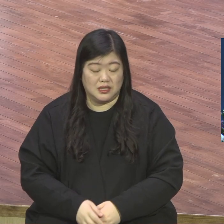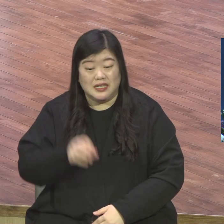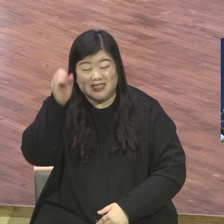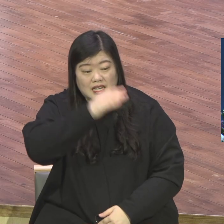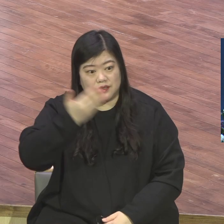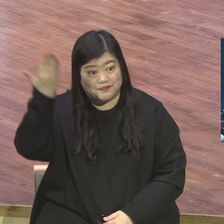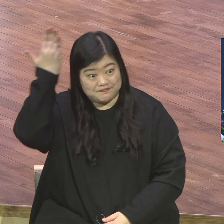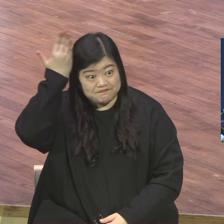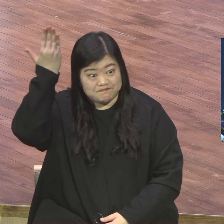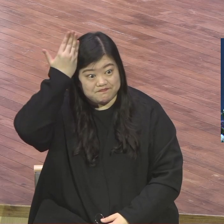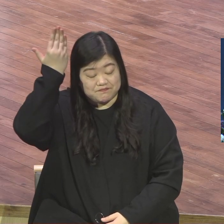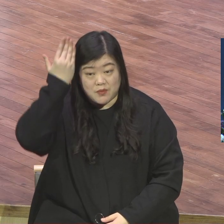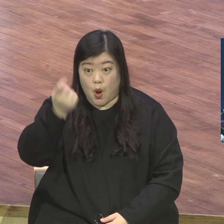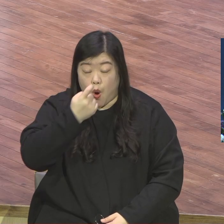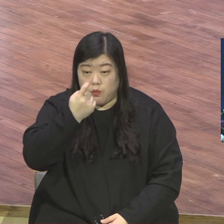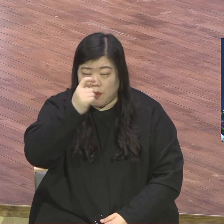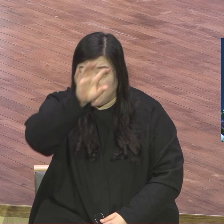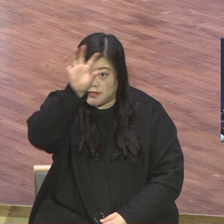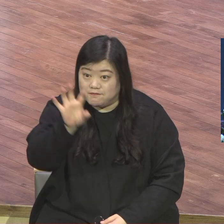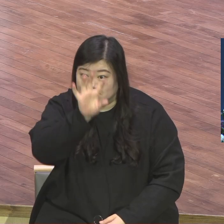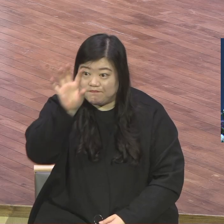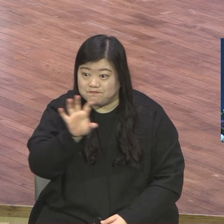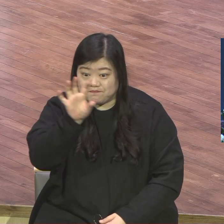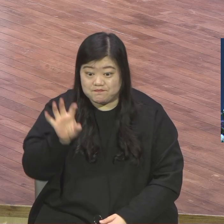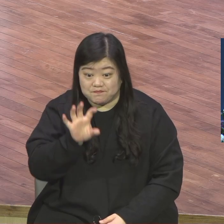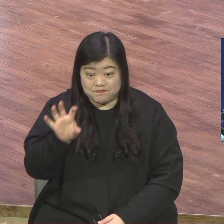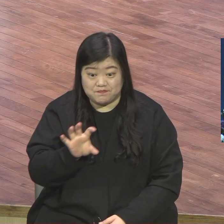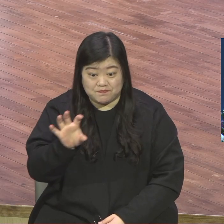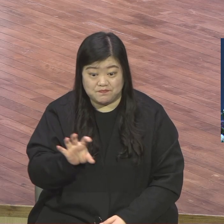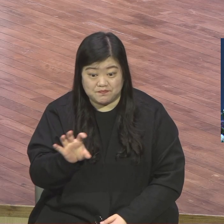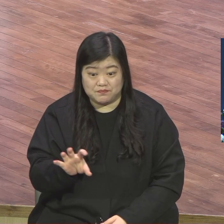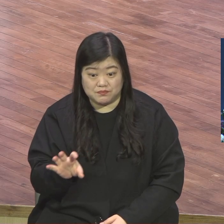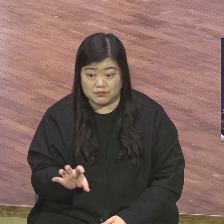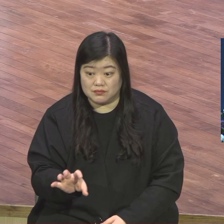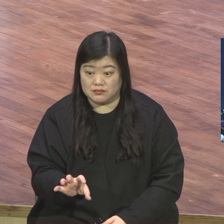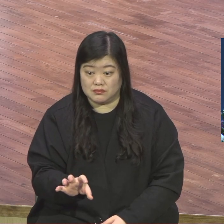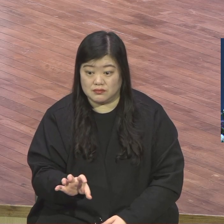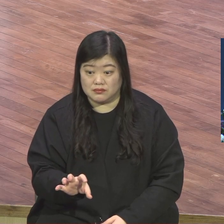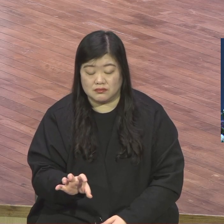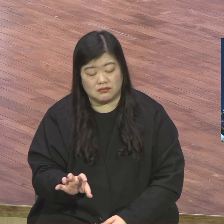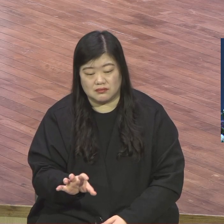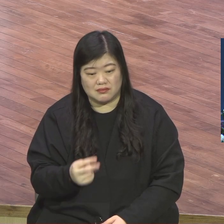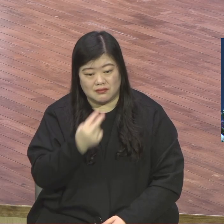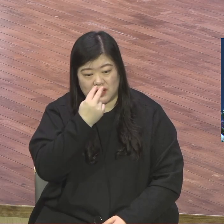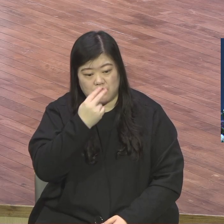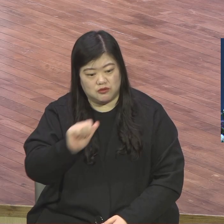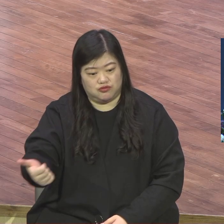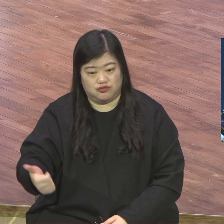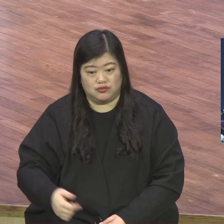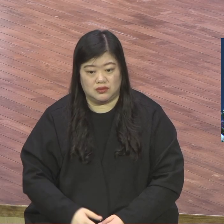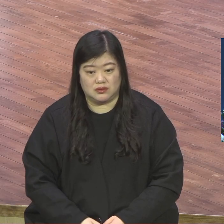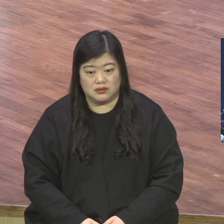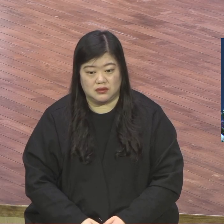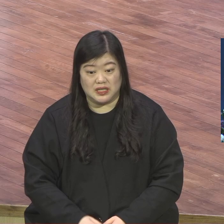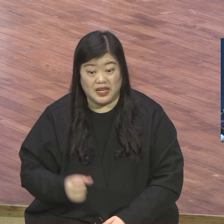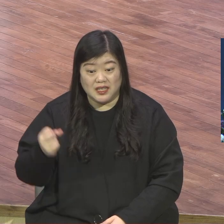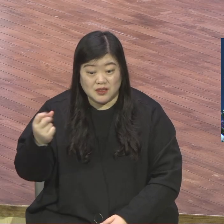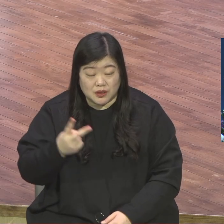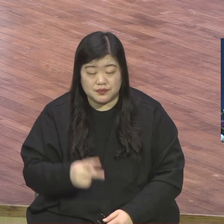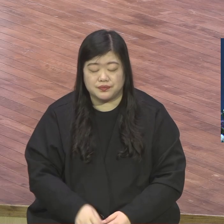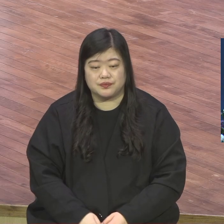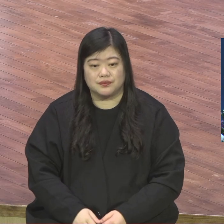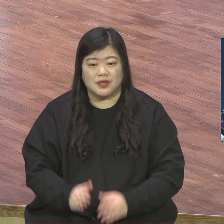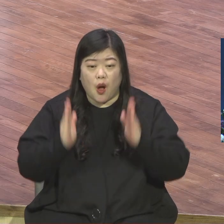그냥 반복하는 거지요. 뭐 그냥 생명이 없지요. 그러다 보니까 아무 변화가 없지요. 지루하지요.